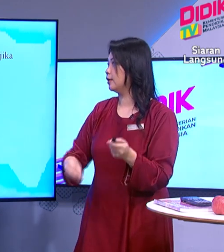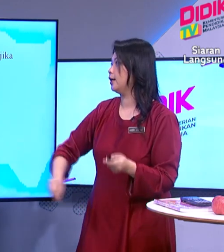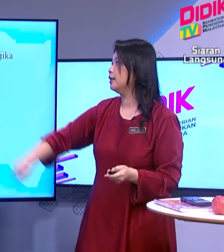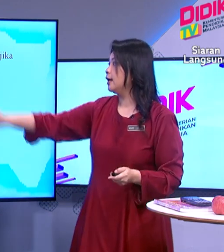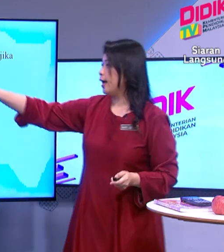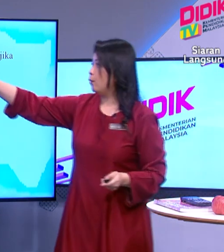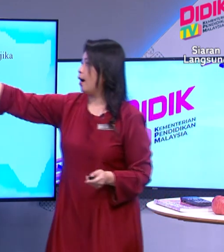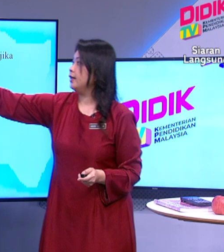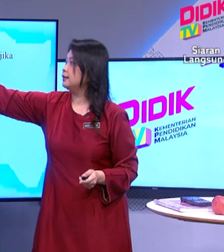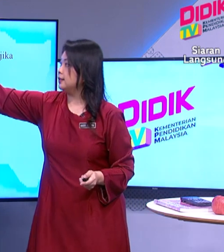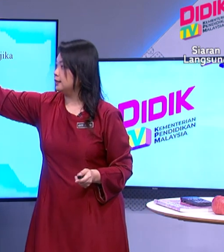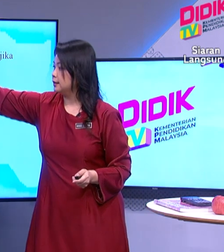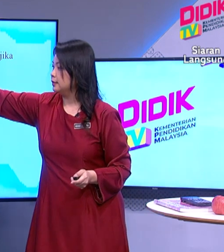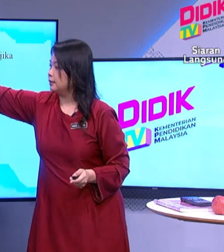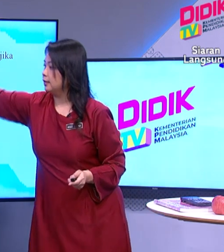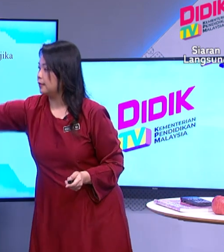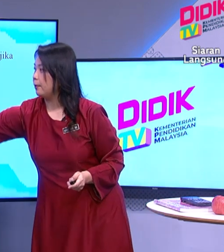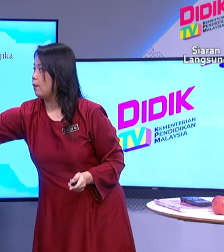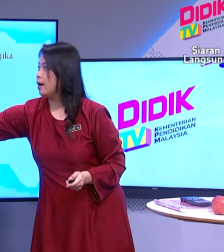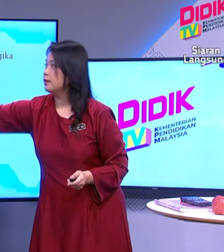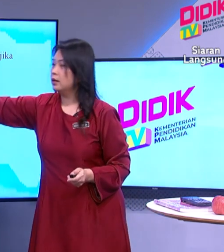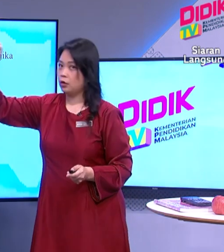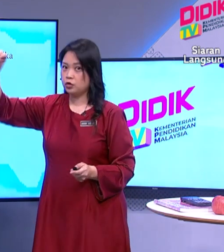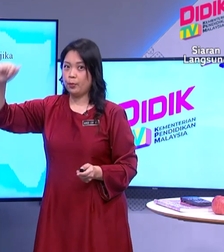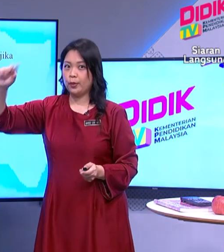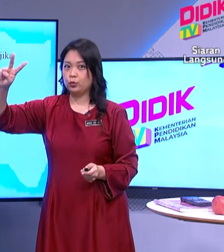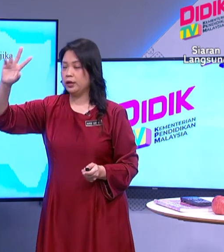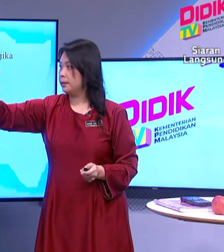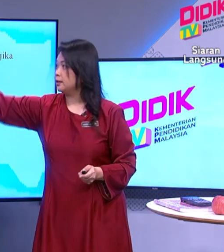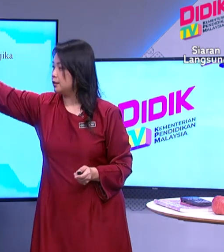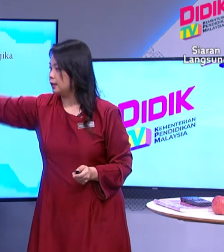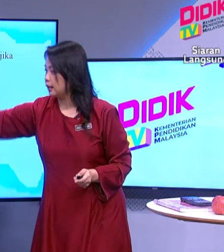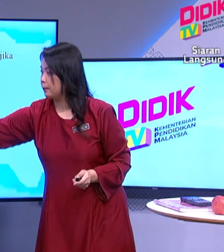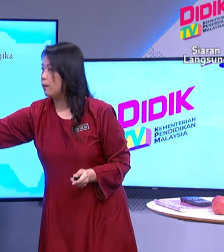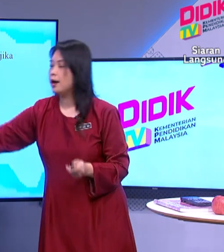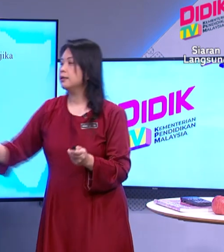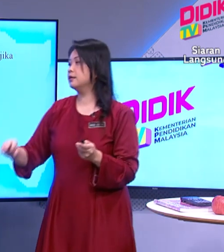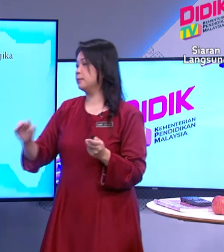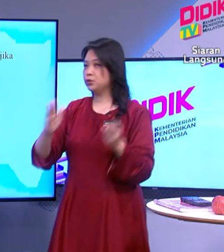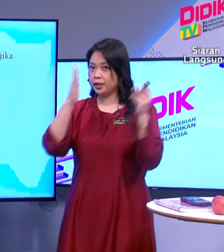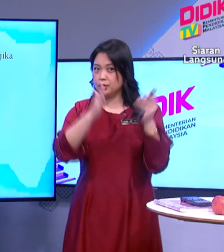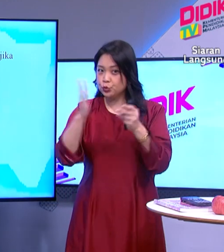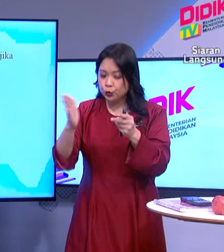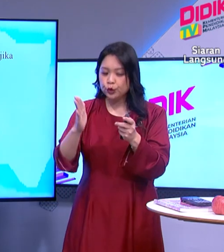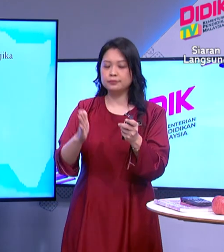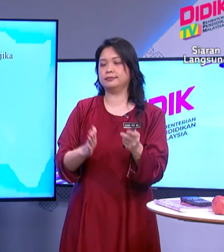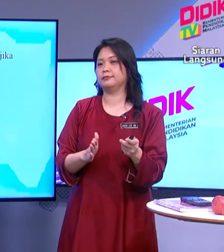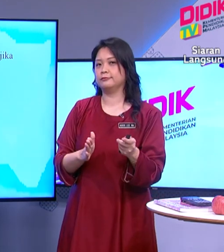oke bye tiga kita letak bawa 05 terletak di bawah Basuki tersusun